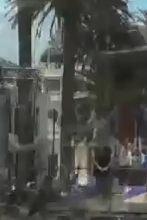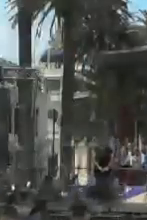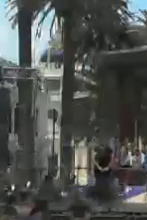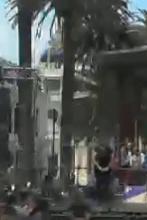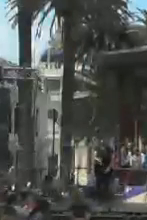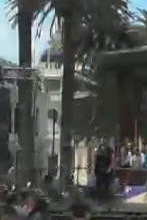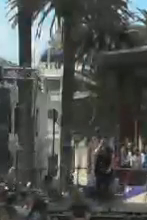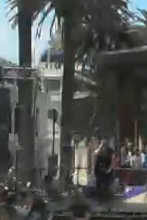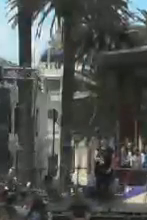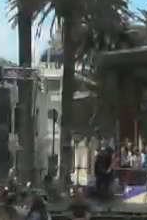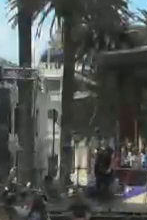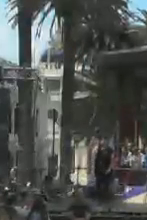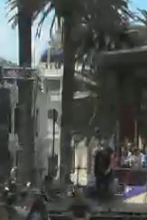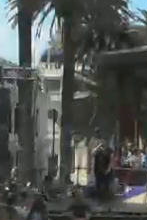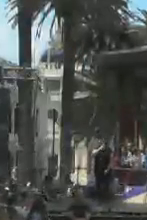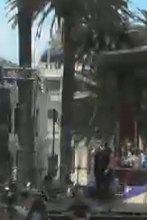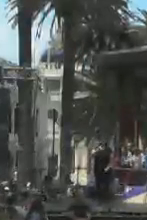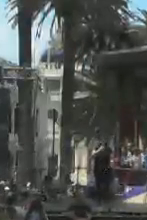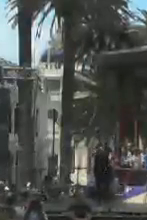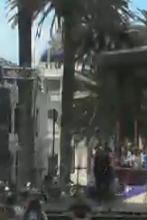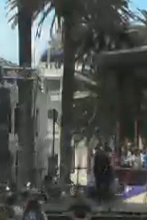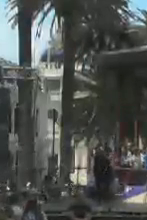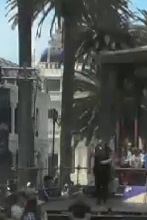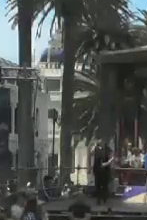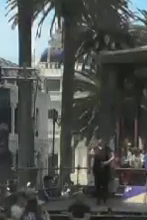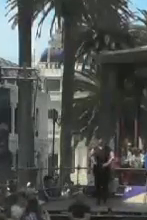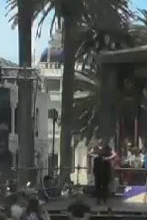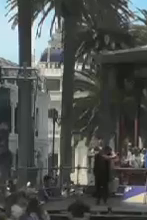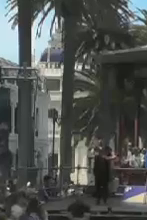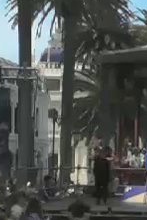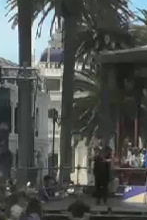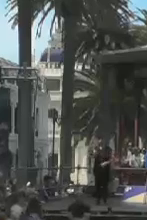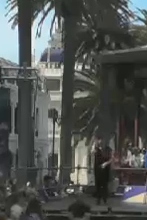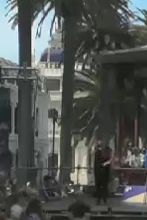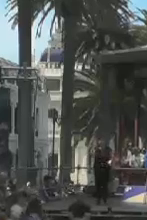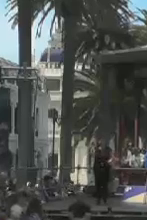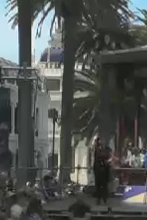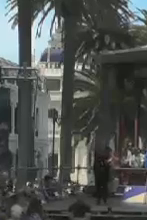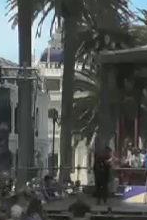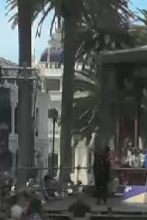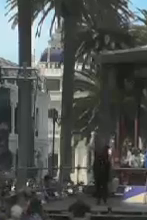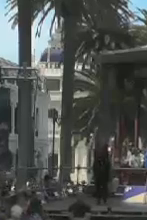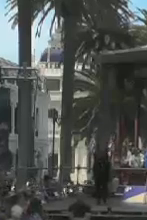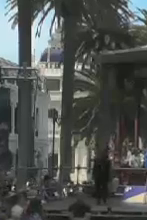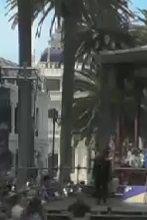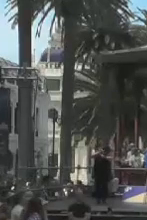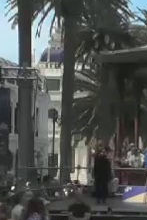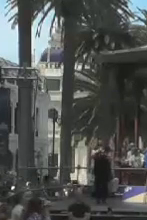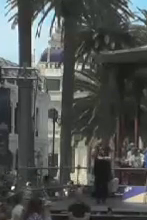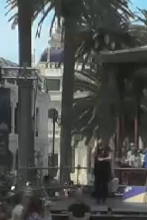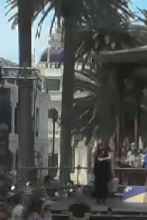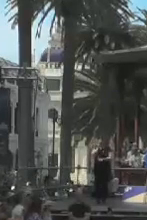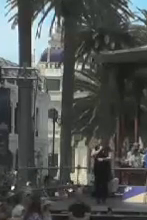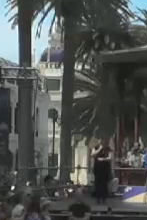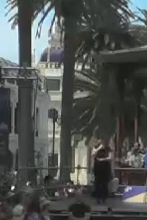ahora os dejo con una mujer a la que admiro mucho, una mujer fuerte, una mujer con grandes ideas y además una